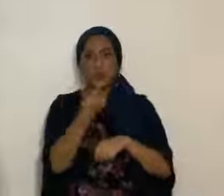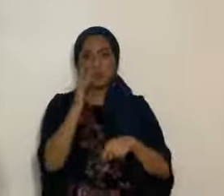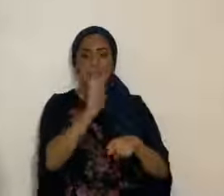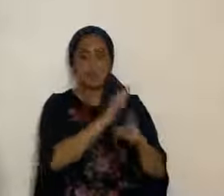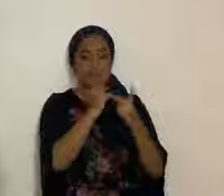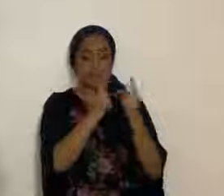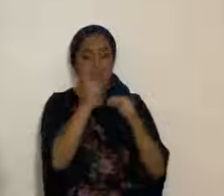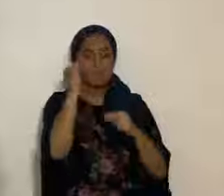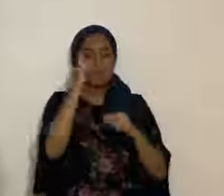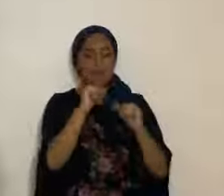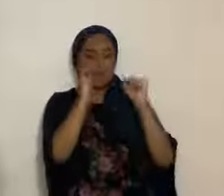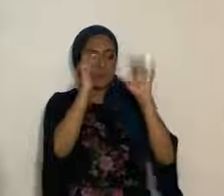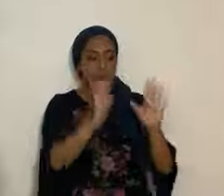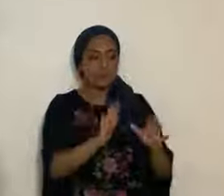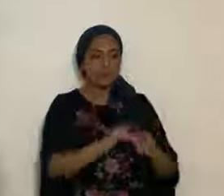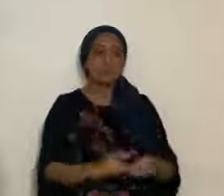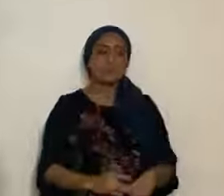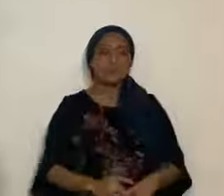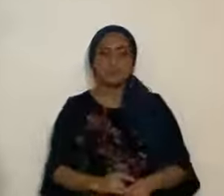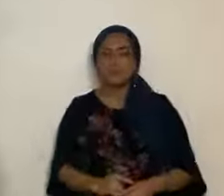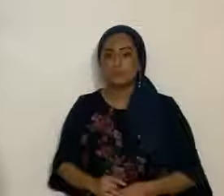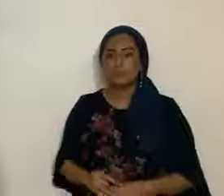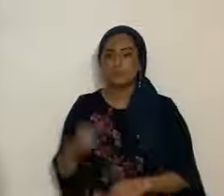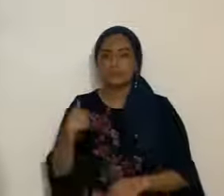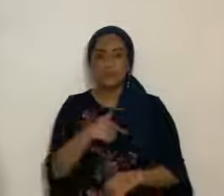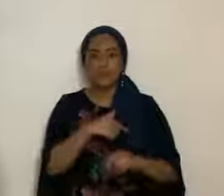lo prosperaba. Y aquí nosotros podemos ver precisamente